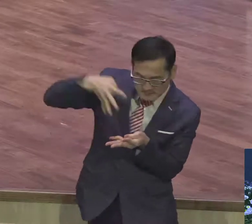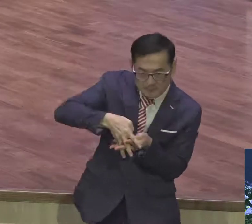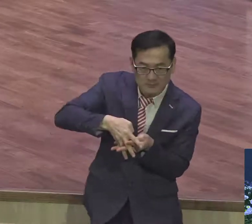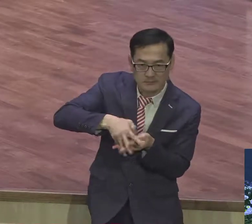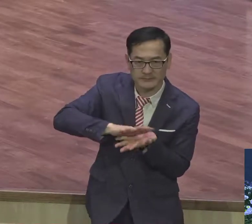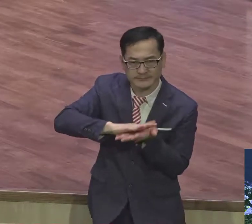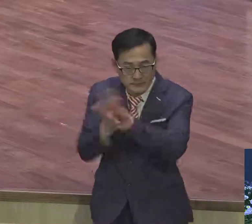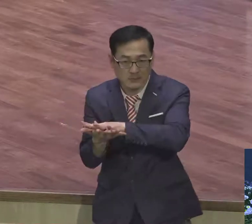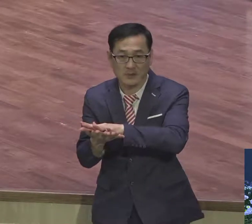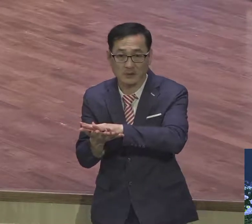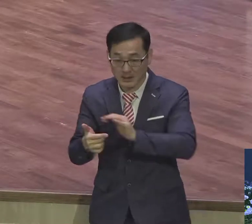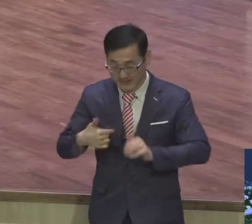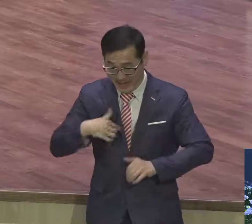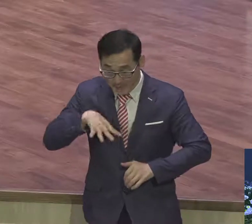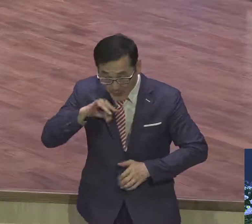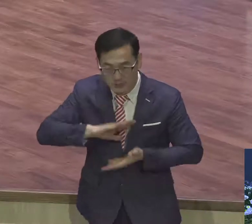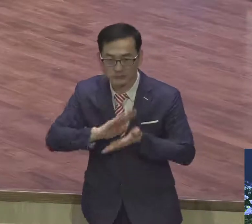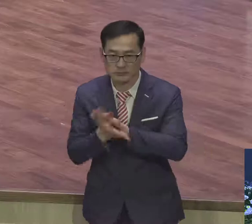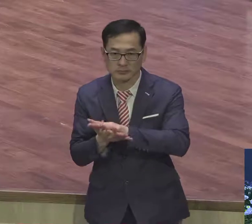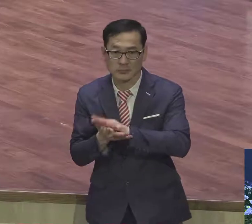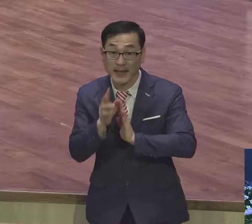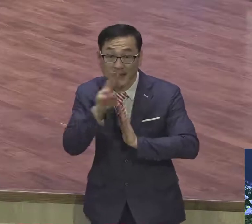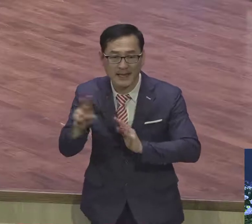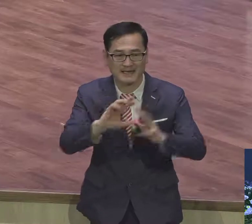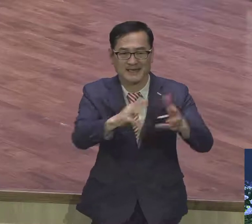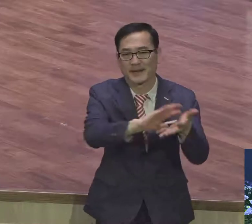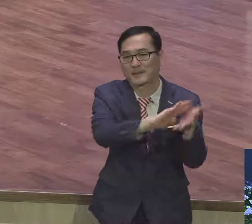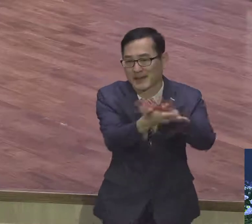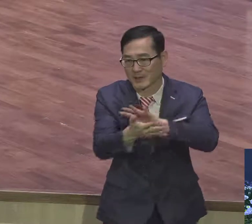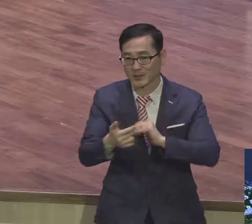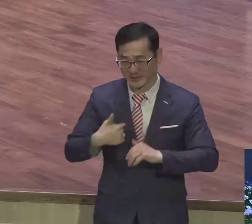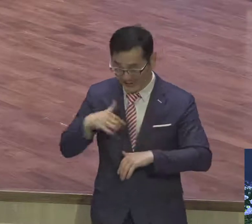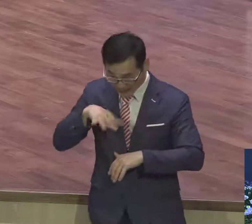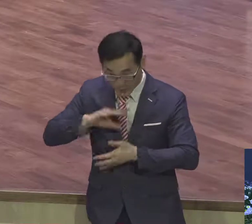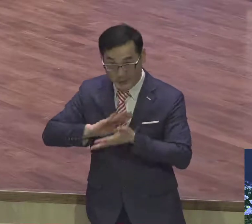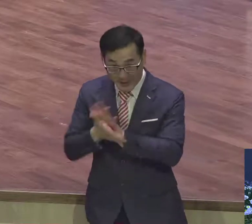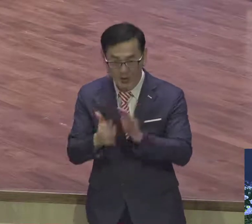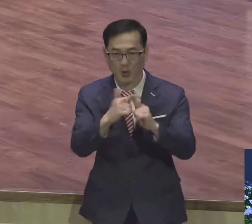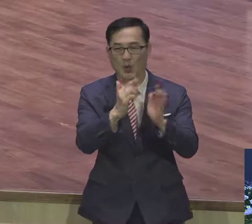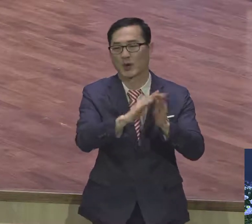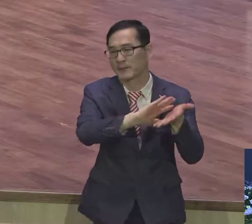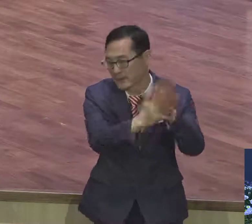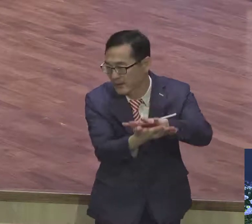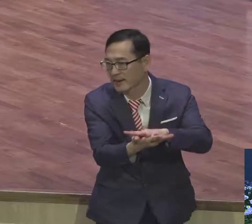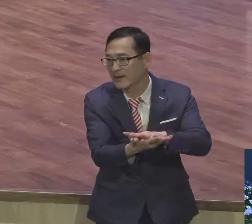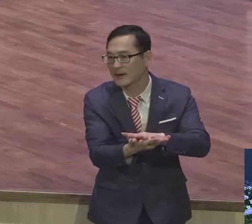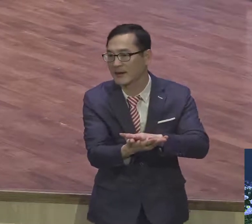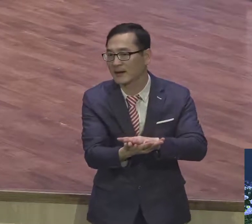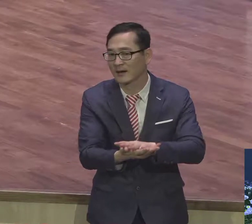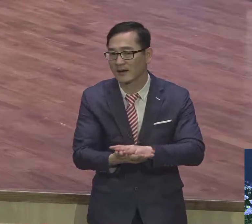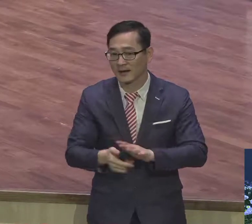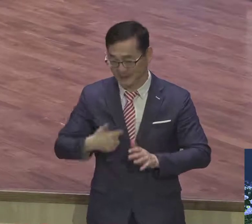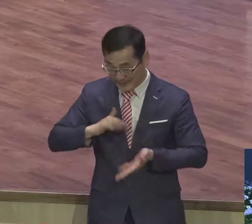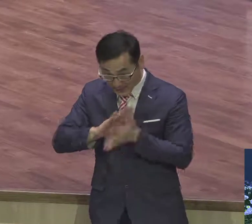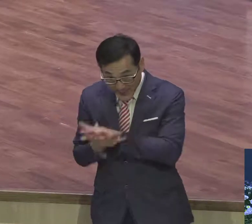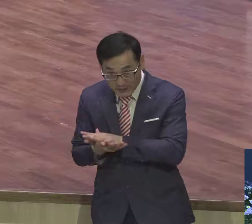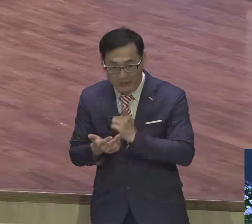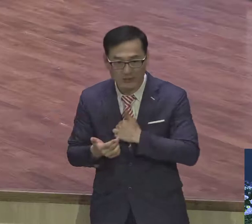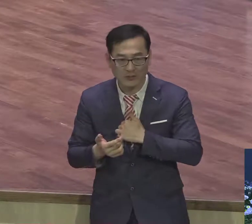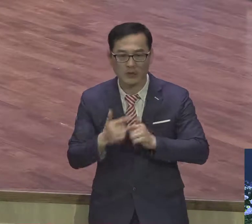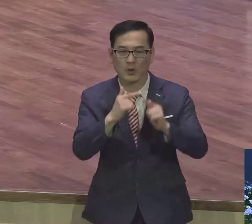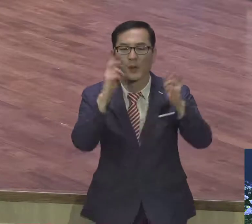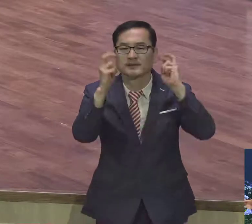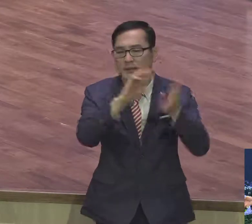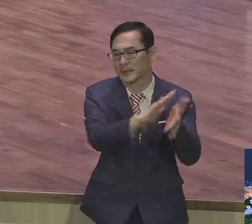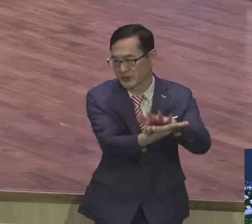세상이 바뀐다. 내가 바뀌어야 가생이 바뀌고 내가 바뀌어야 교회가 바뀌고 내가 바뀌어야 회사가 바뀌고 내가 바뀌어야 돼. 내가